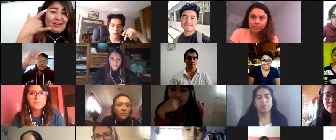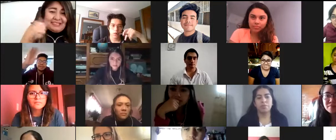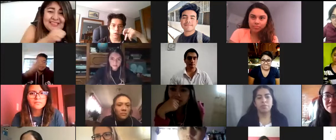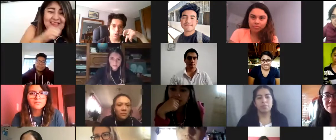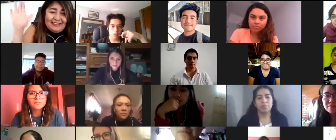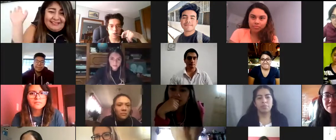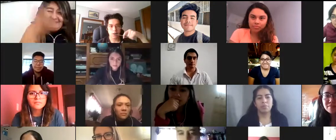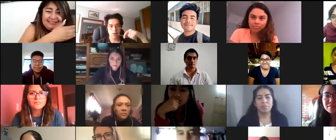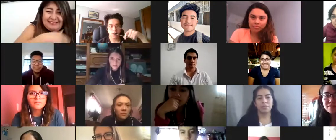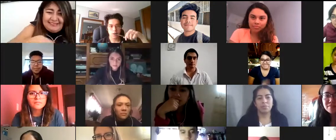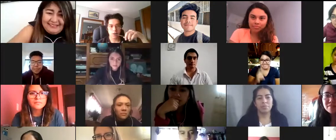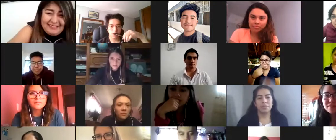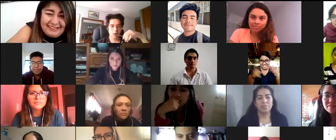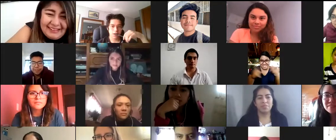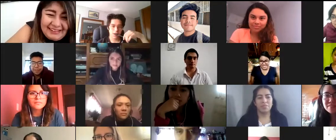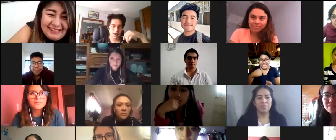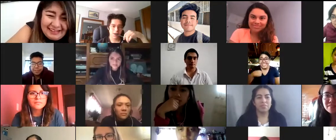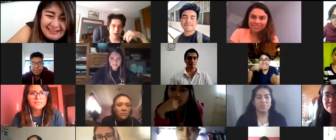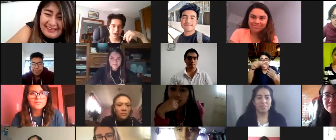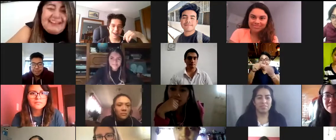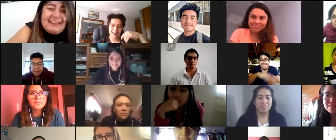raro, Alicia.